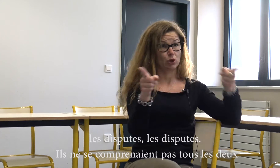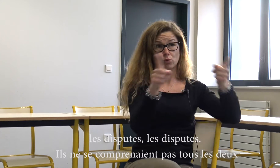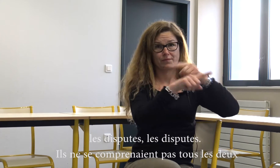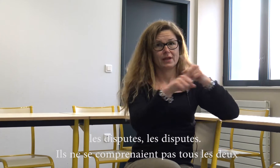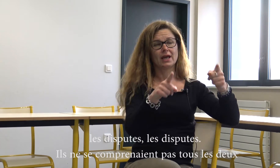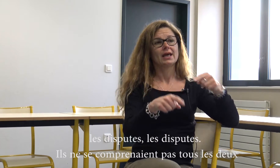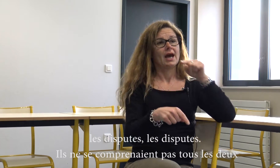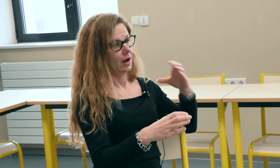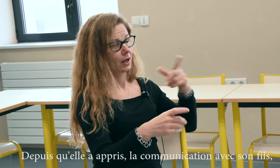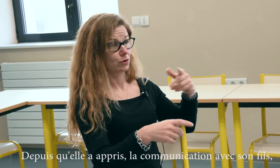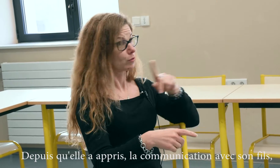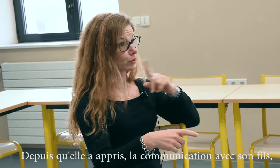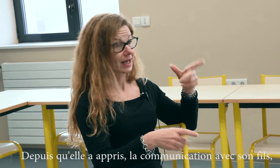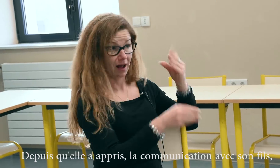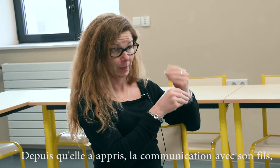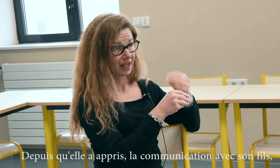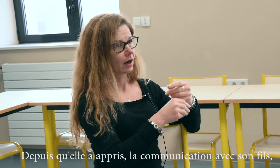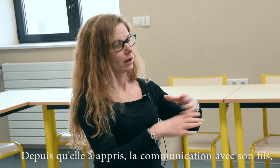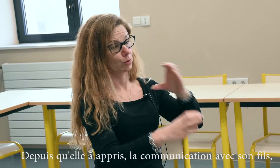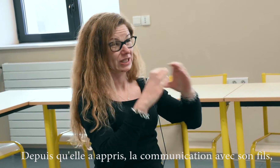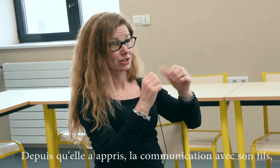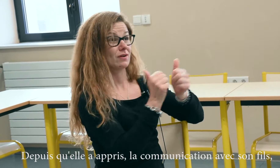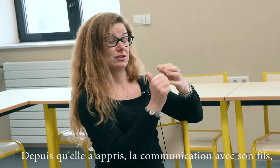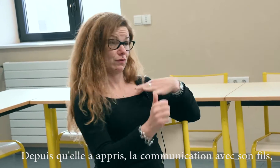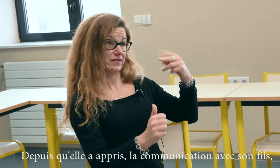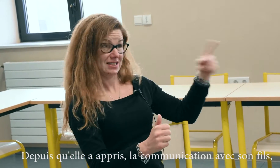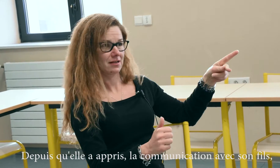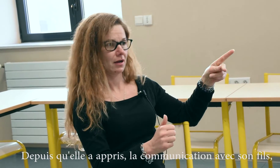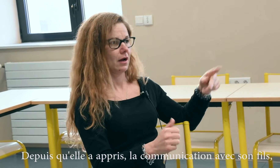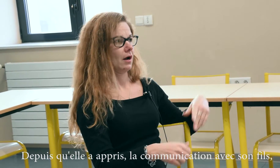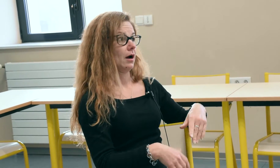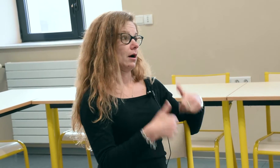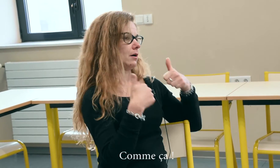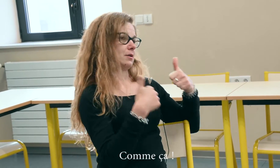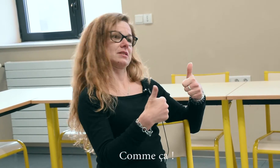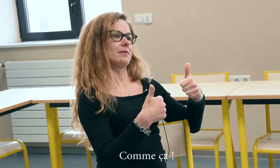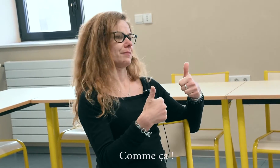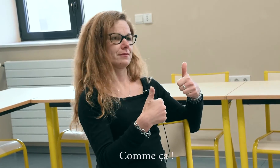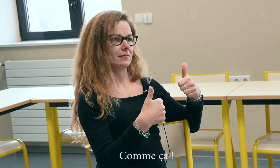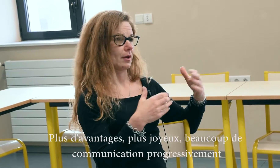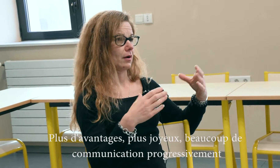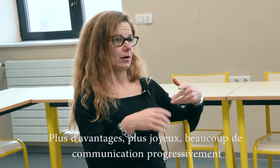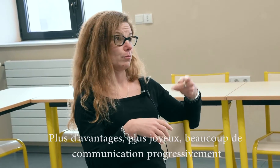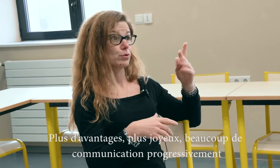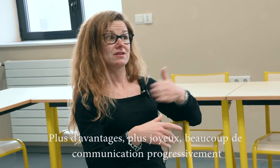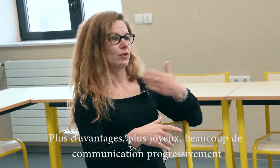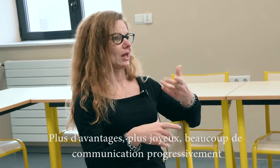deux. Depuis qu'elle a appris la communication avec son fils, comme ça, plus de matin,